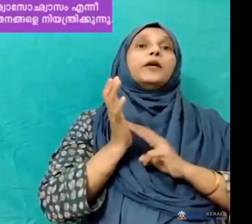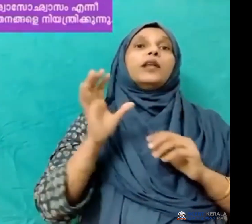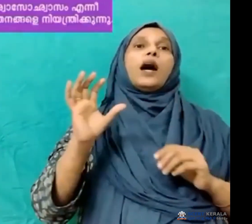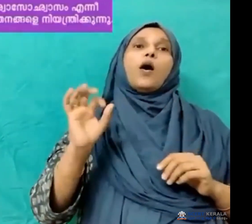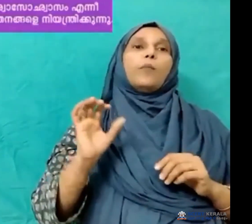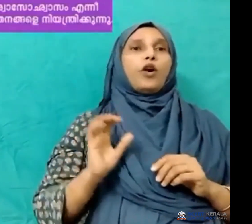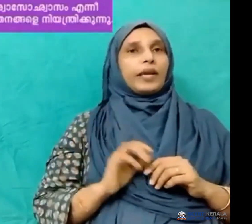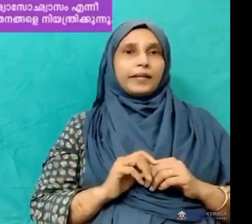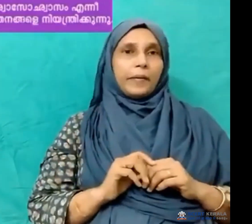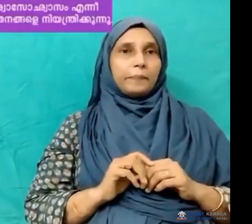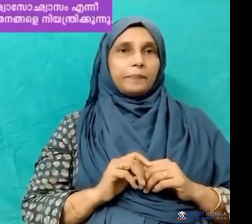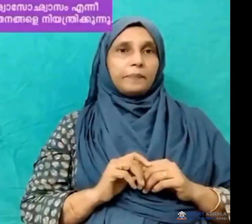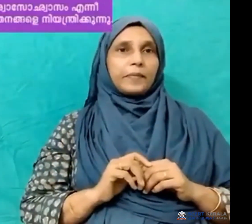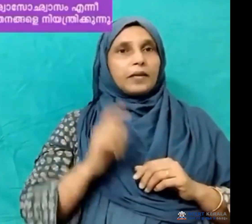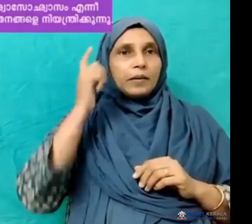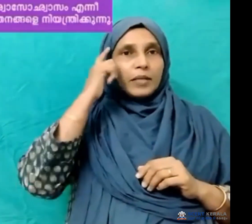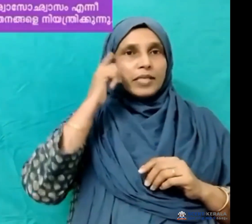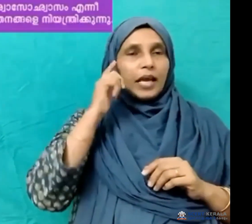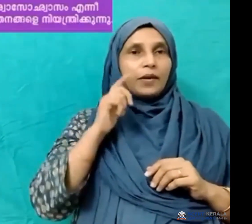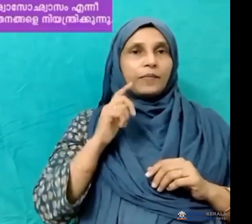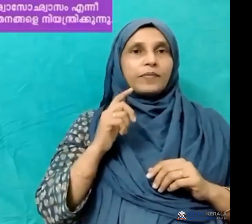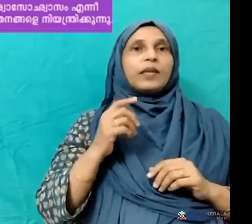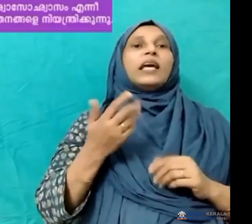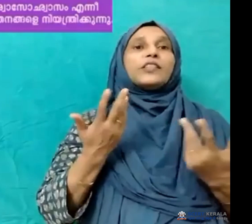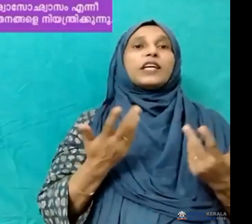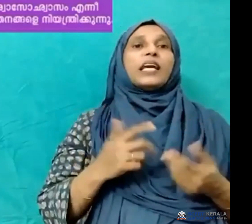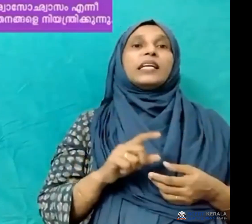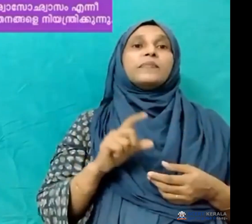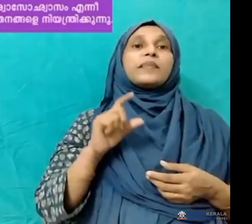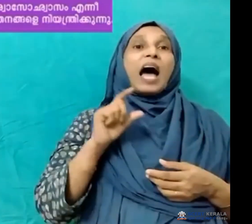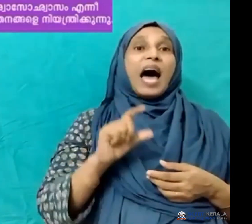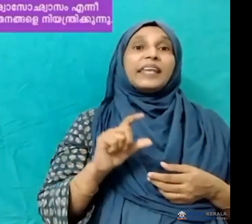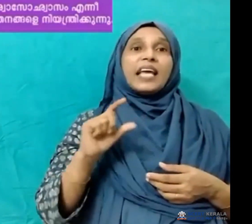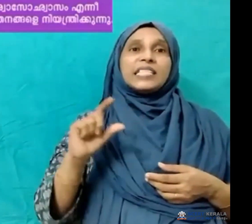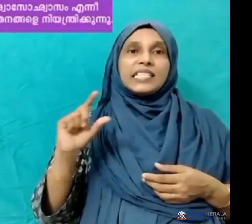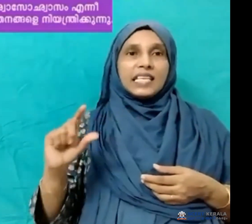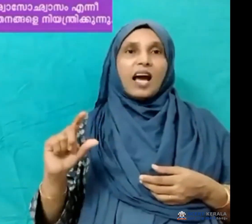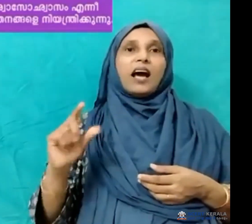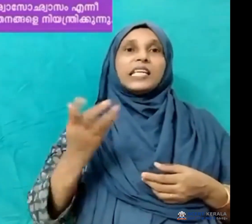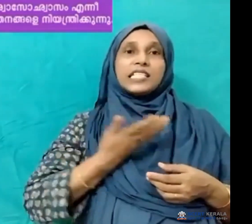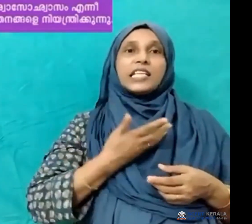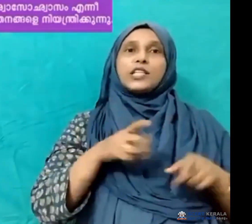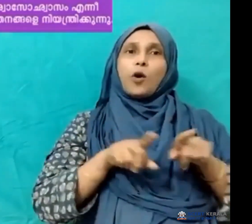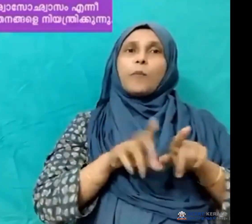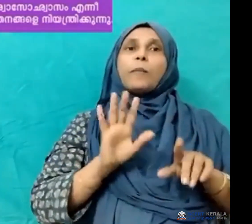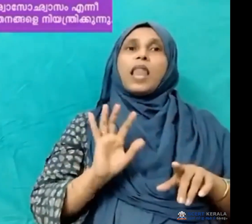മെഡുല്ല ഒബ്ലോങ്കേറ്റ. മനസ്സിലായോ? എന്തൊക്കെയാണ് അനൈച്ഛിക, ഇഷ്ടത്തിന്